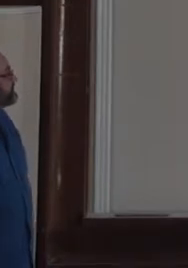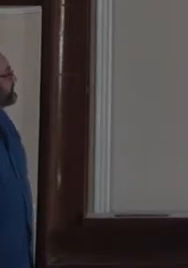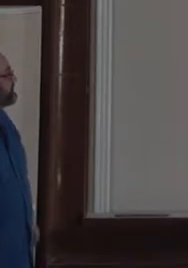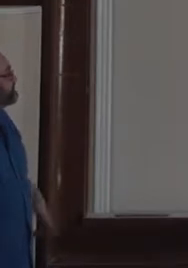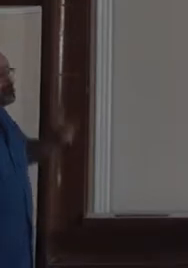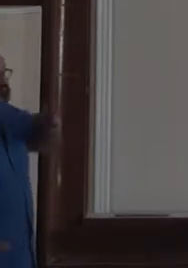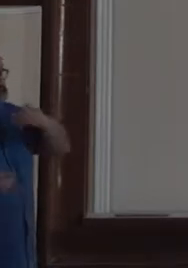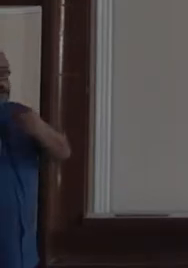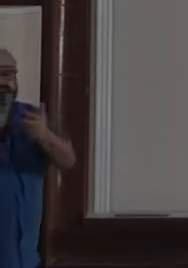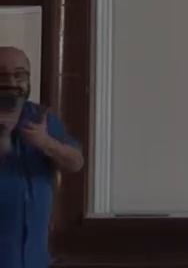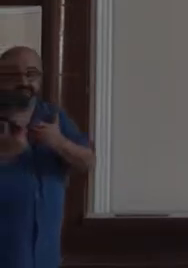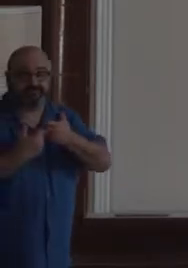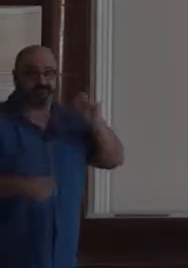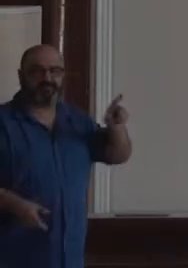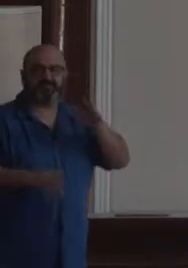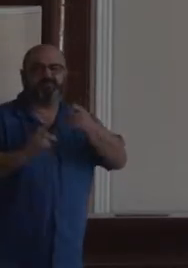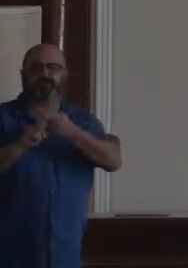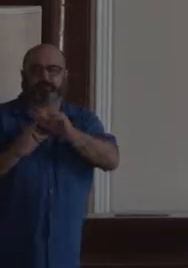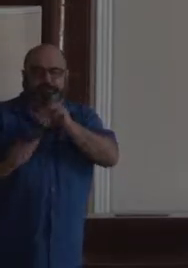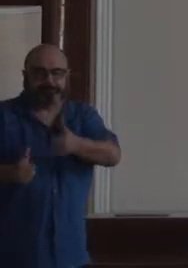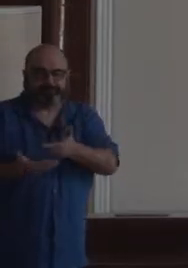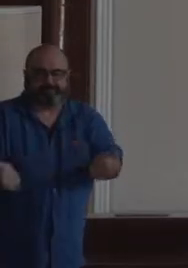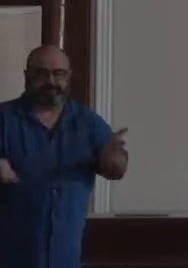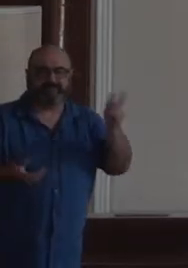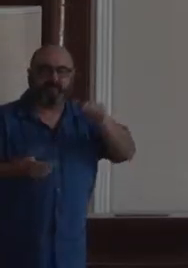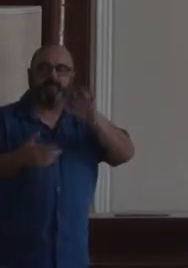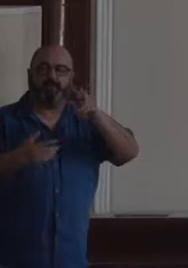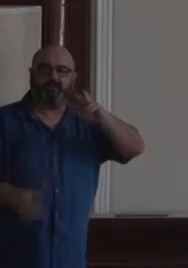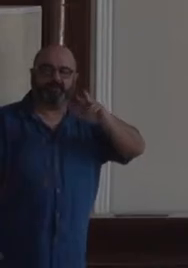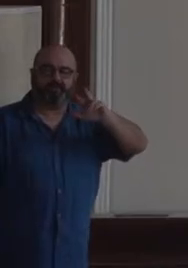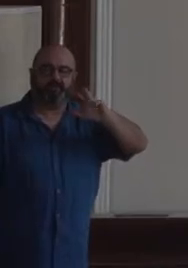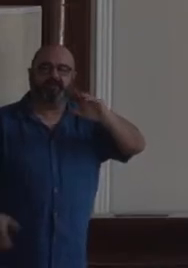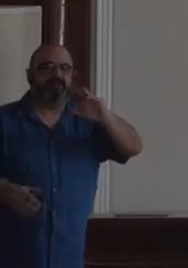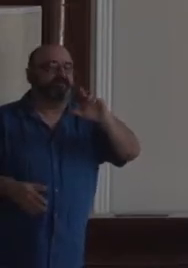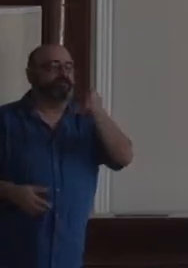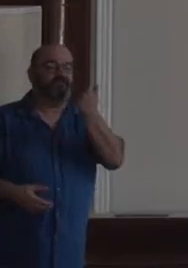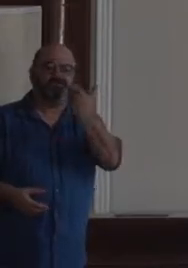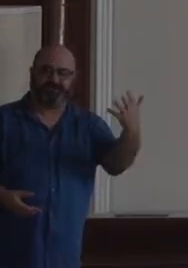Là, j'ai un petit exemple, là aussi avec des choses triviales, c'est la conversion en chiffres romains.